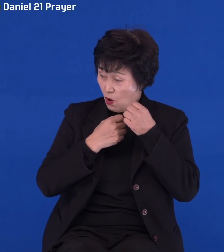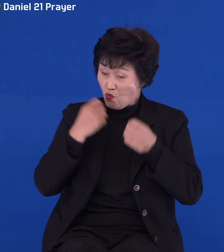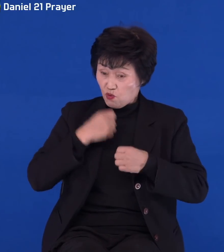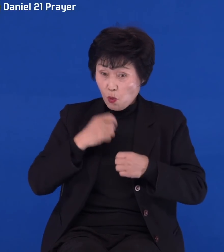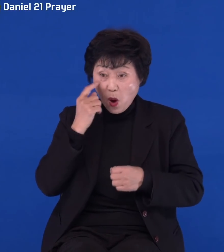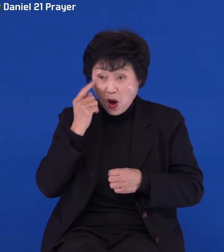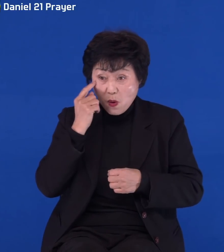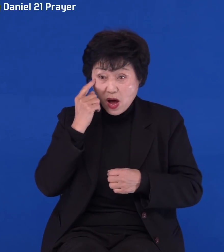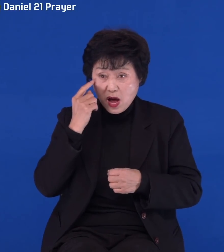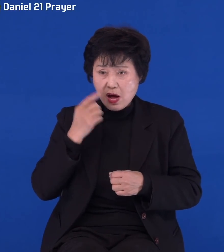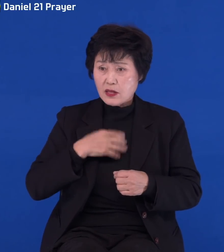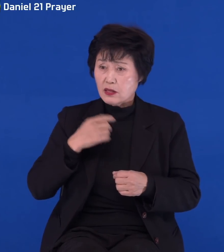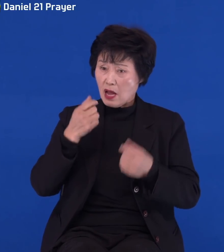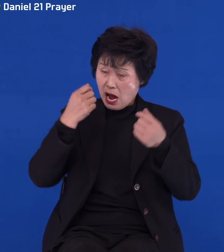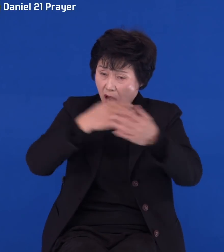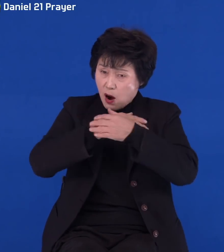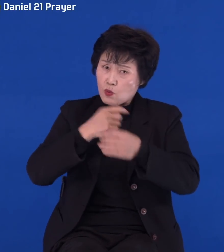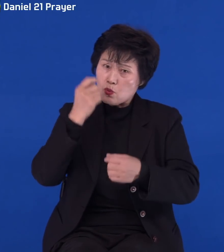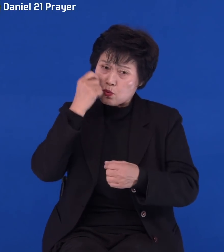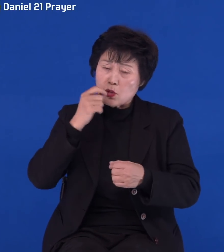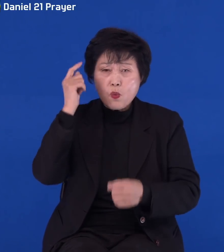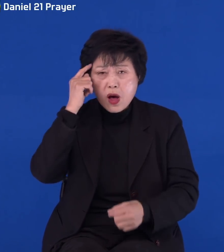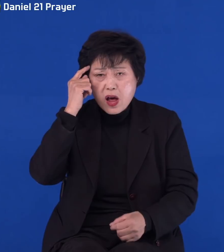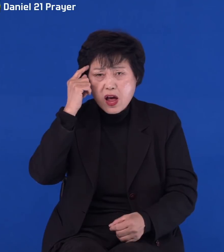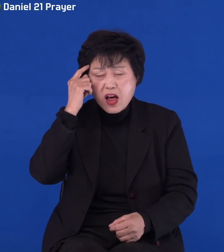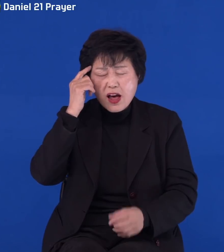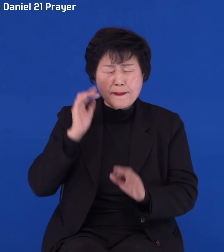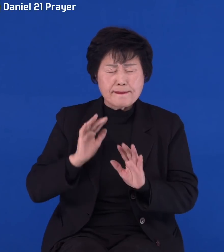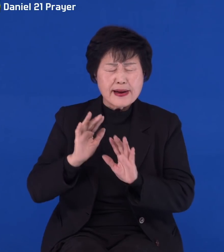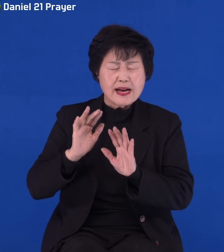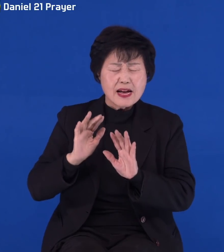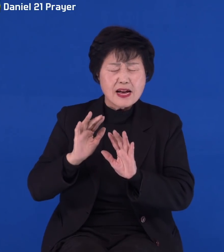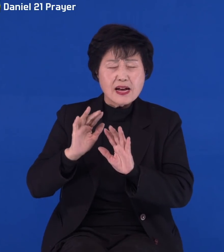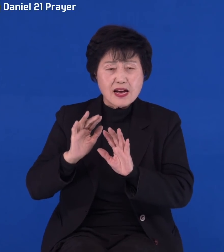따로 없습니다. 가락지를 꼈는지 빠지도 않아요, 밀리지도 않아요.